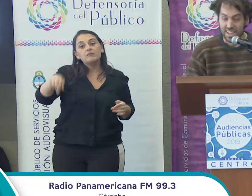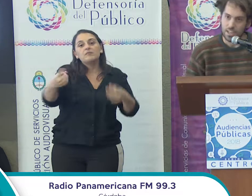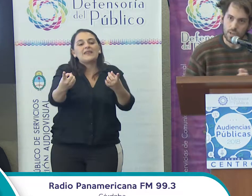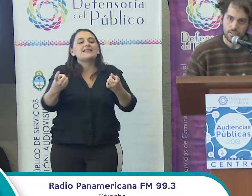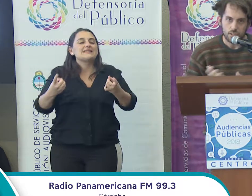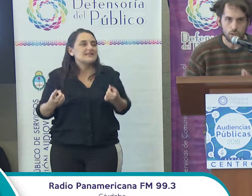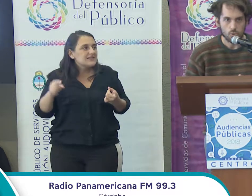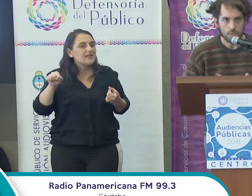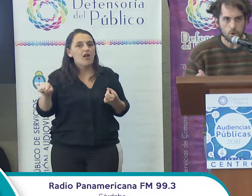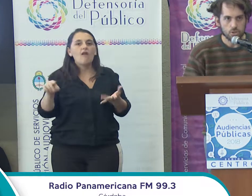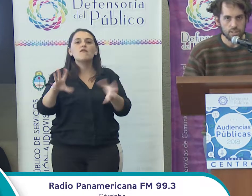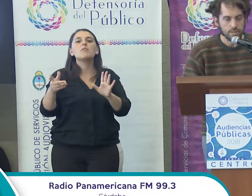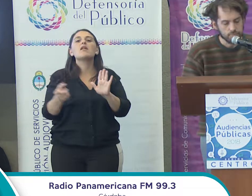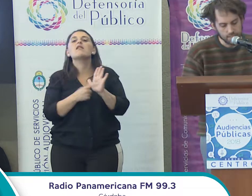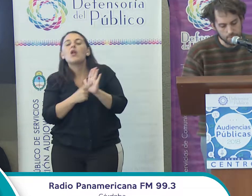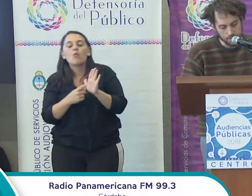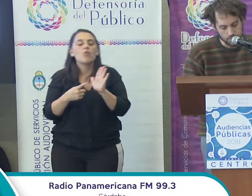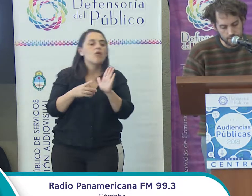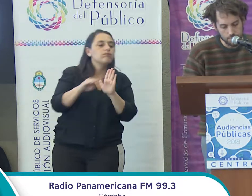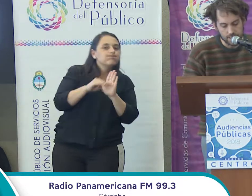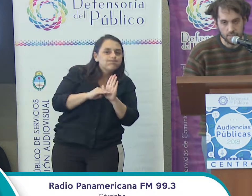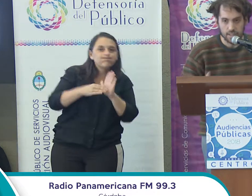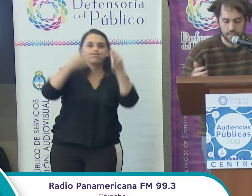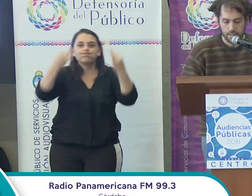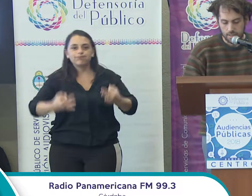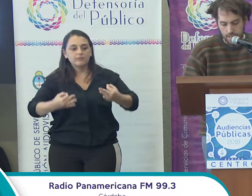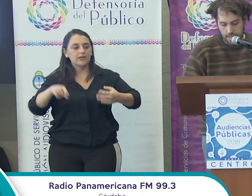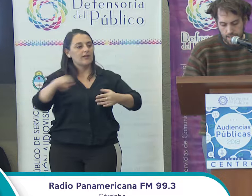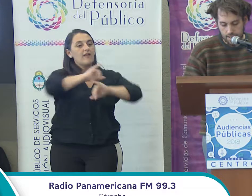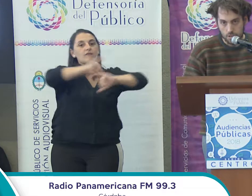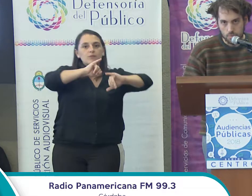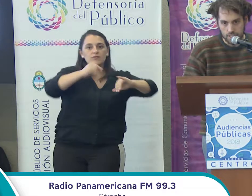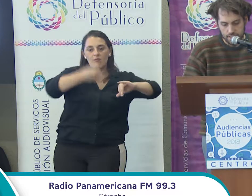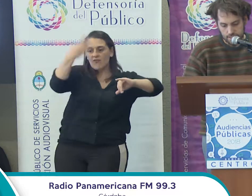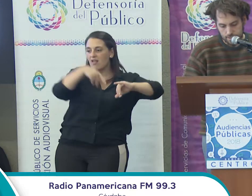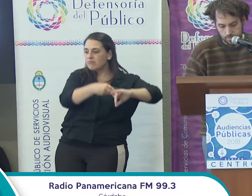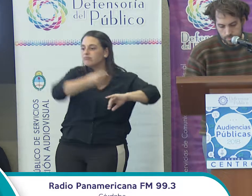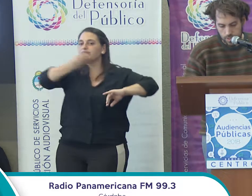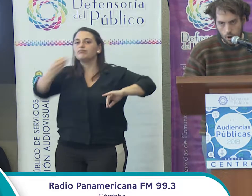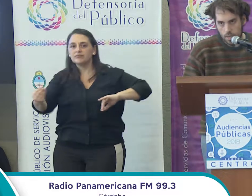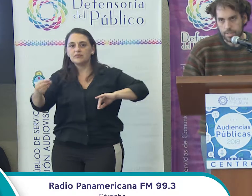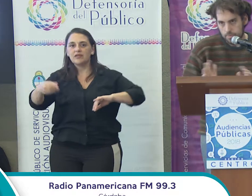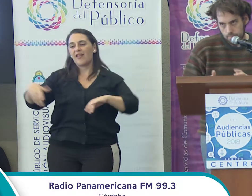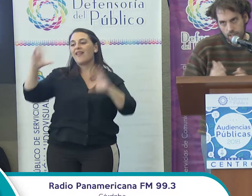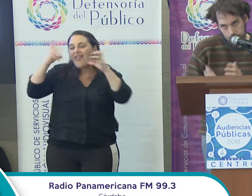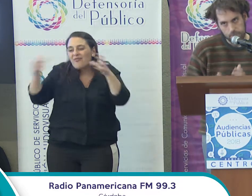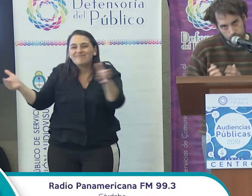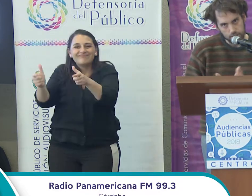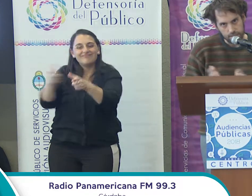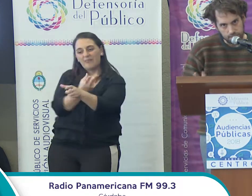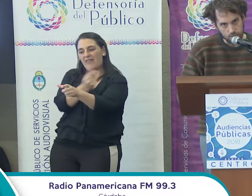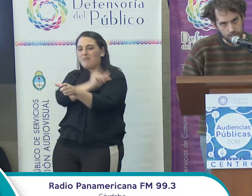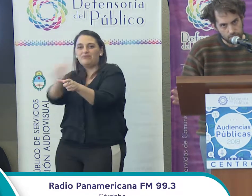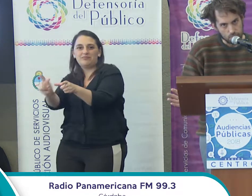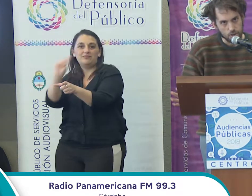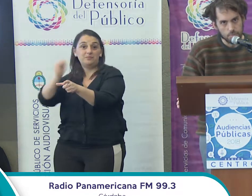regulación o un apoyo de esa pauta oficial para que banqué a las radios comunitarias obviamente también viendo